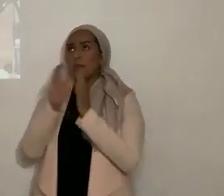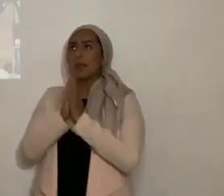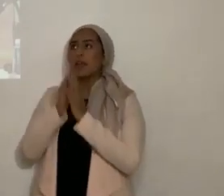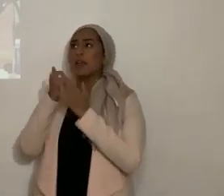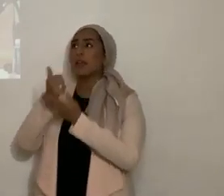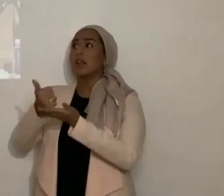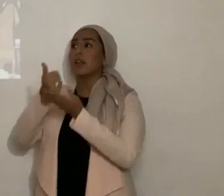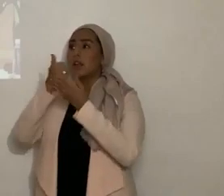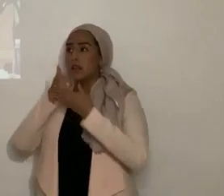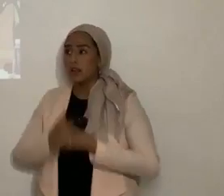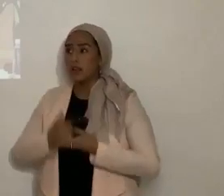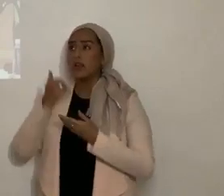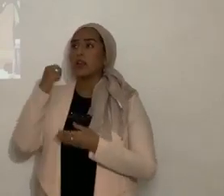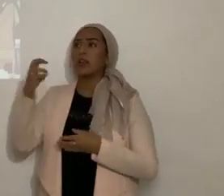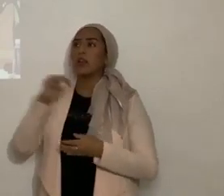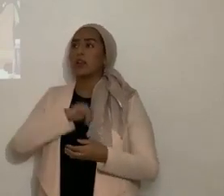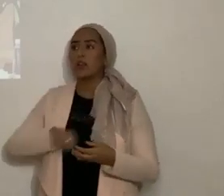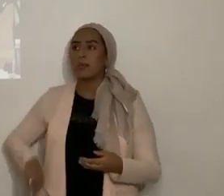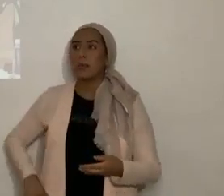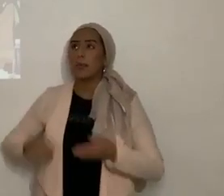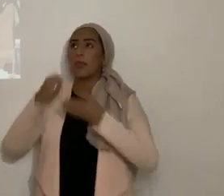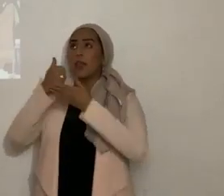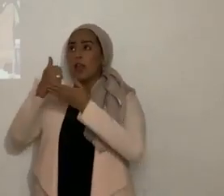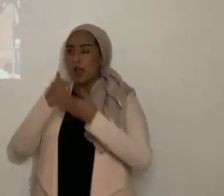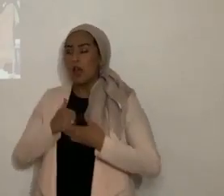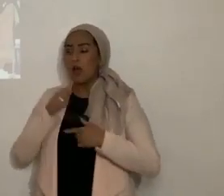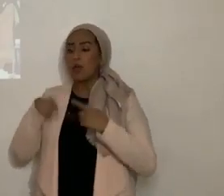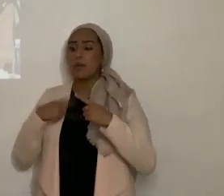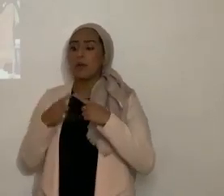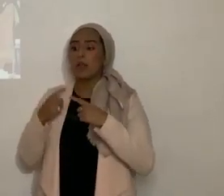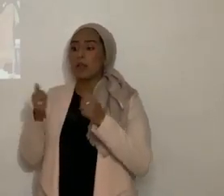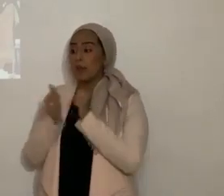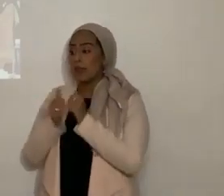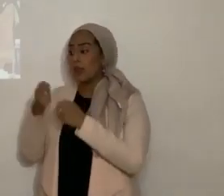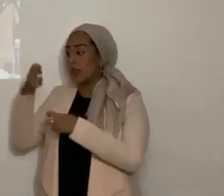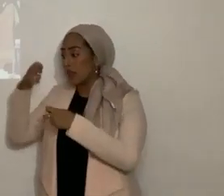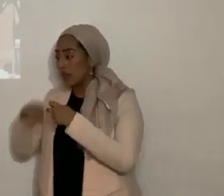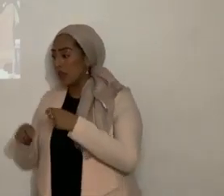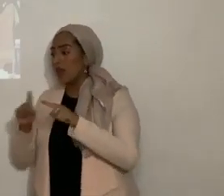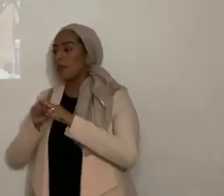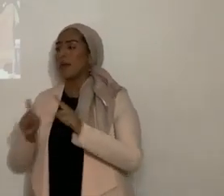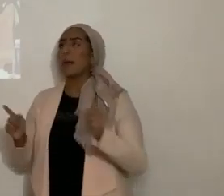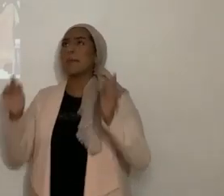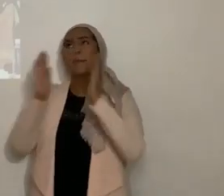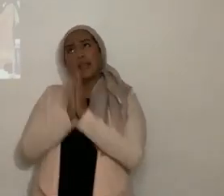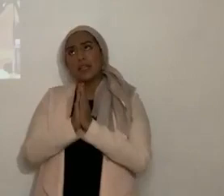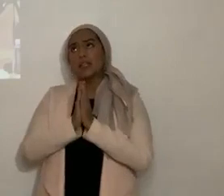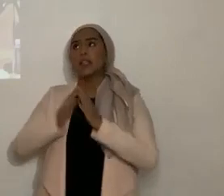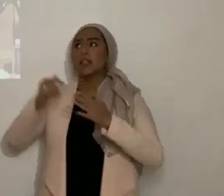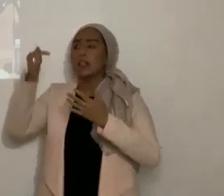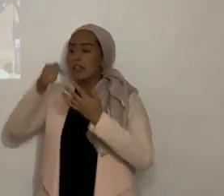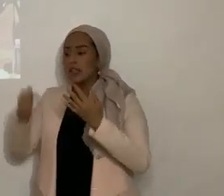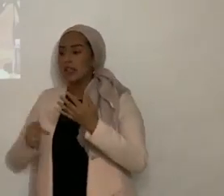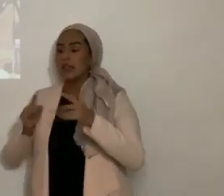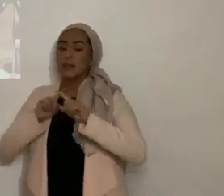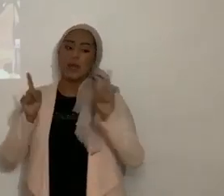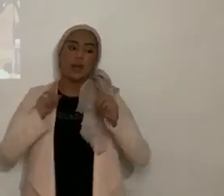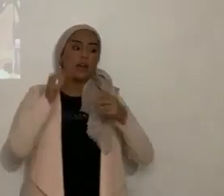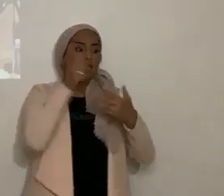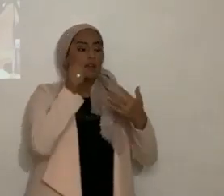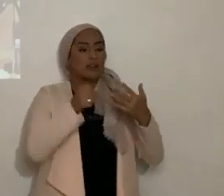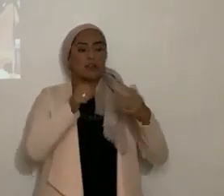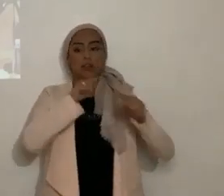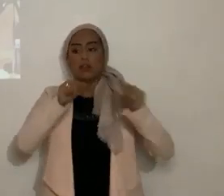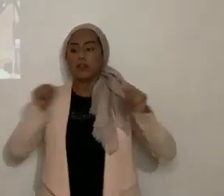Abba Yahweh, Yahshua Mashiach, ayúdame con esta situación, pero por favor, pero esto, pero el otro, pero aquí, pero allá, pero